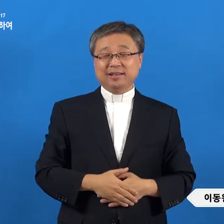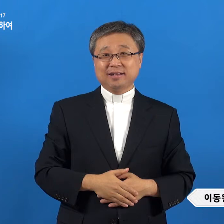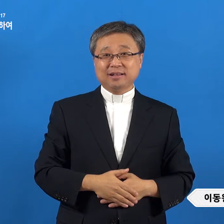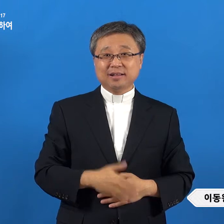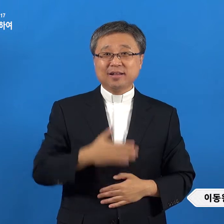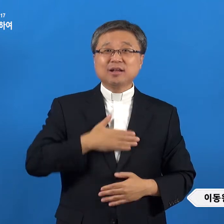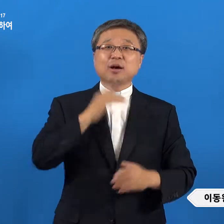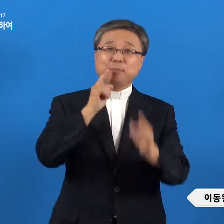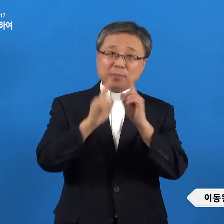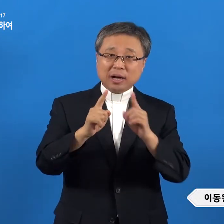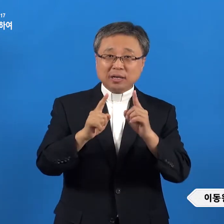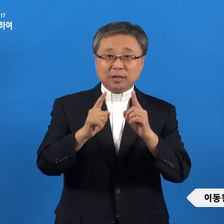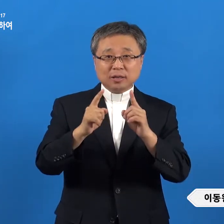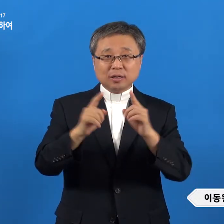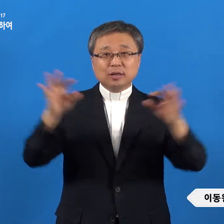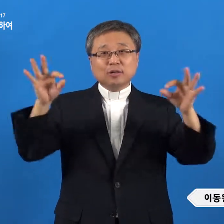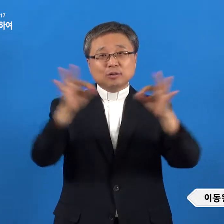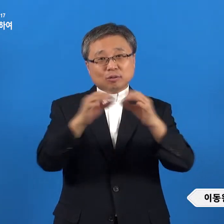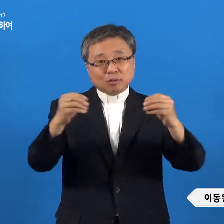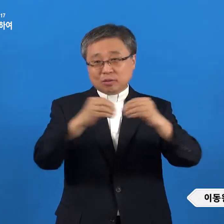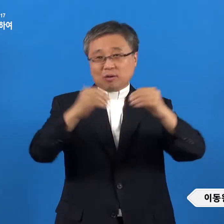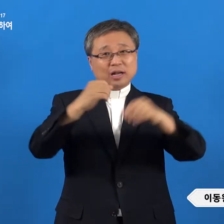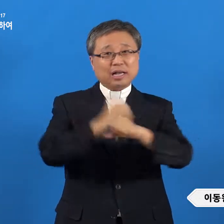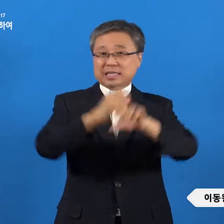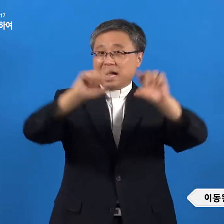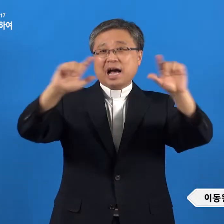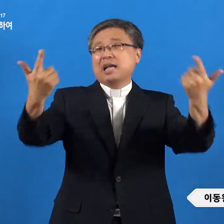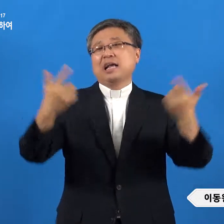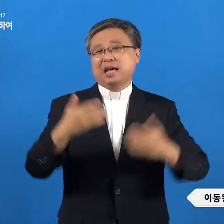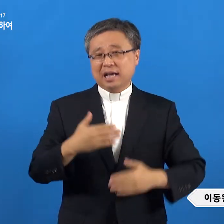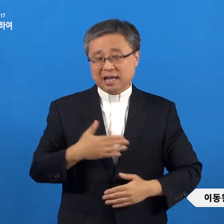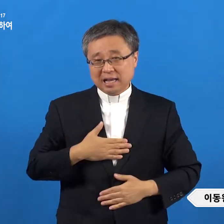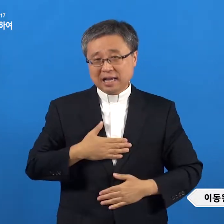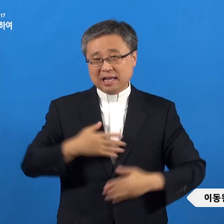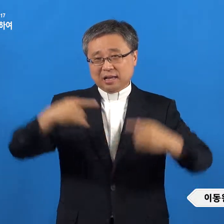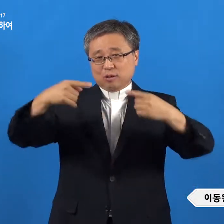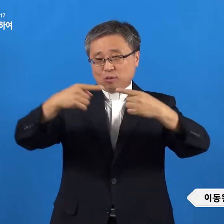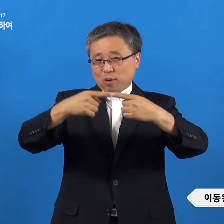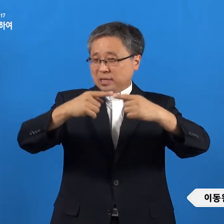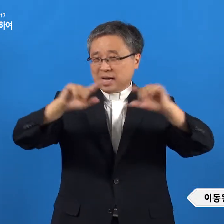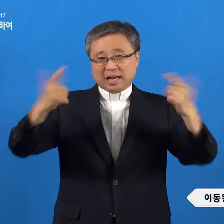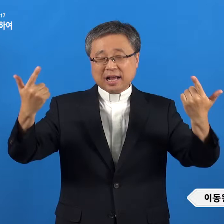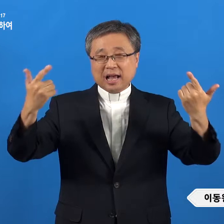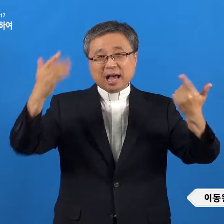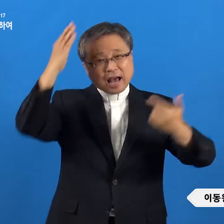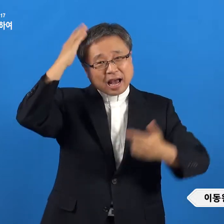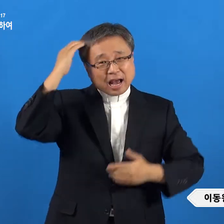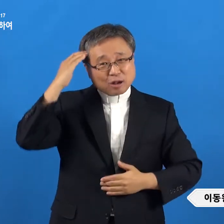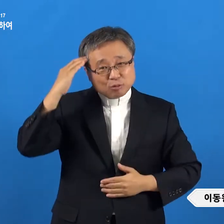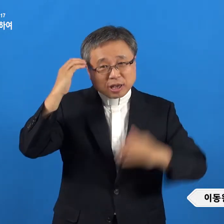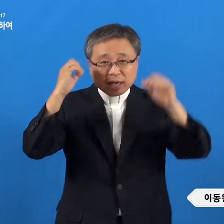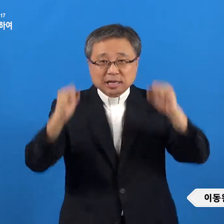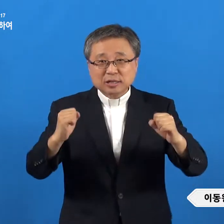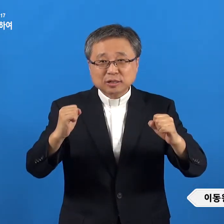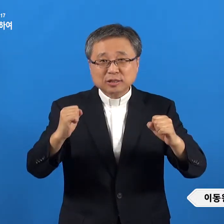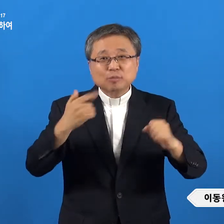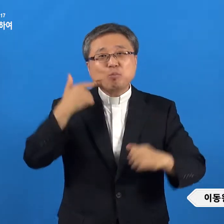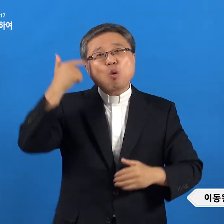말이 안 통해요. 그래서 할 수 없이 한국 목사님 런던에 계신 분에게 연락을 해서 그분이 나와서